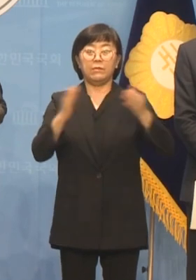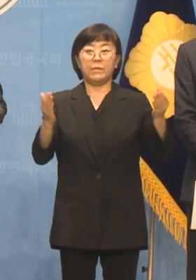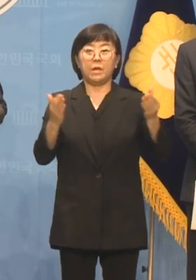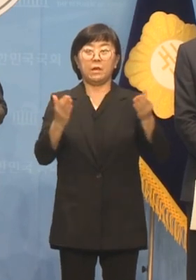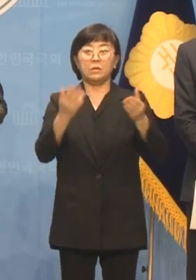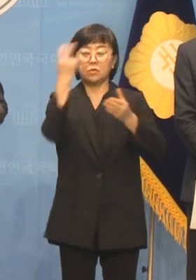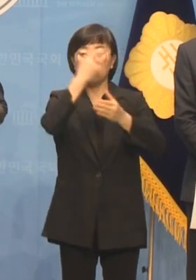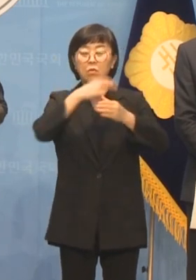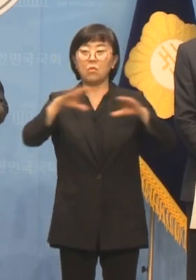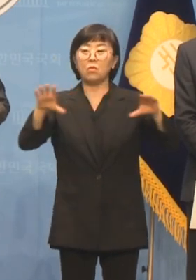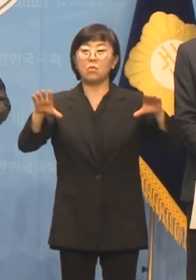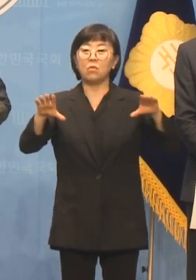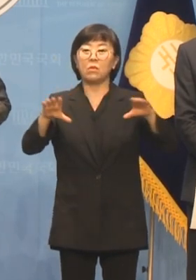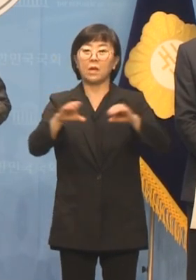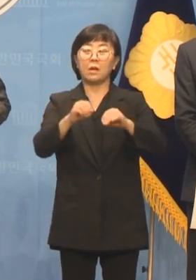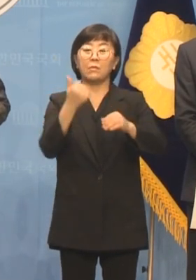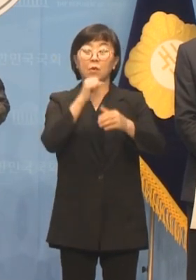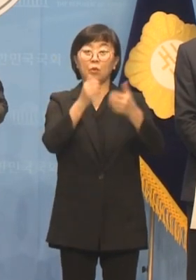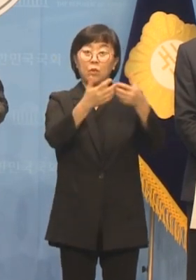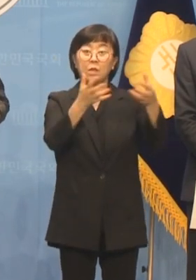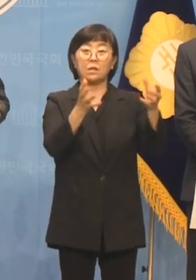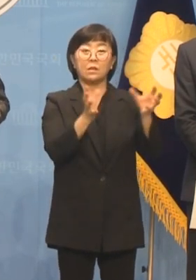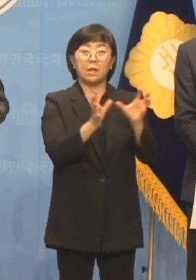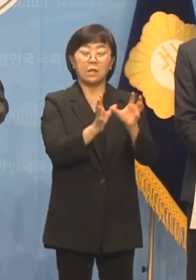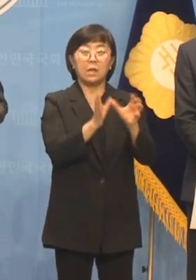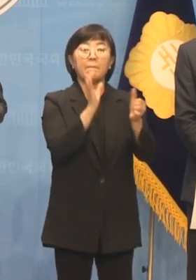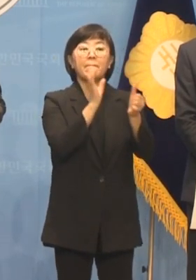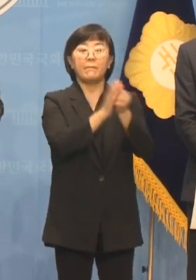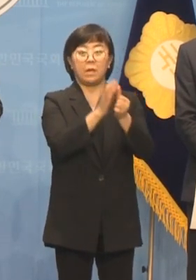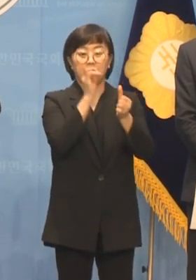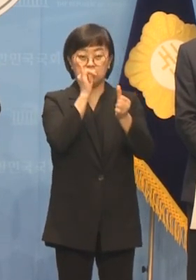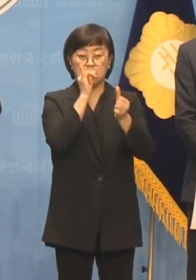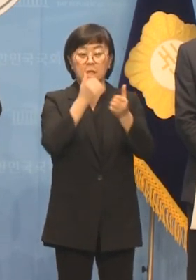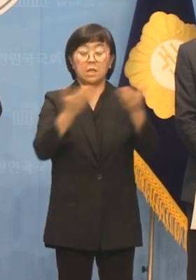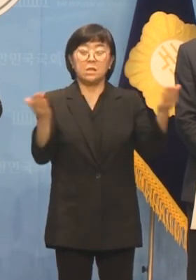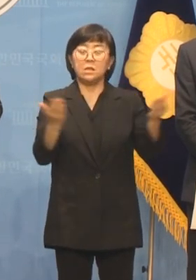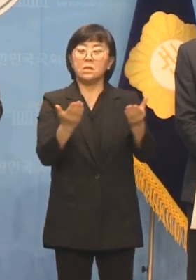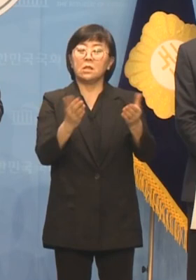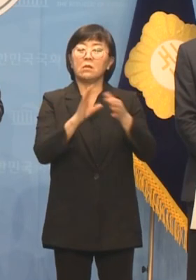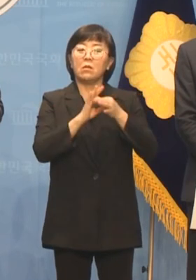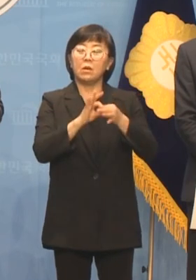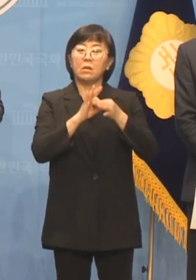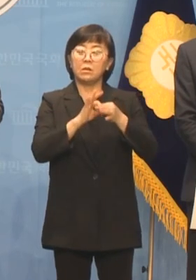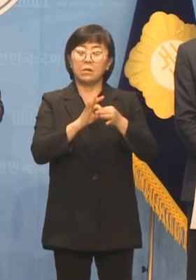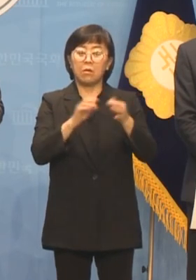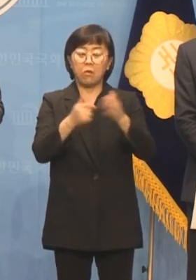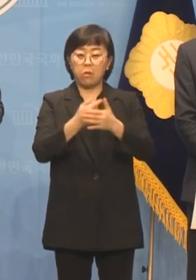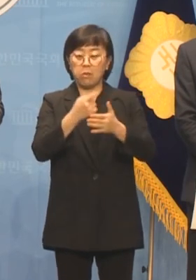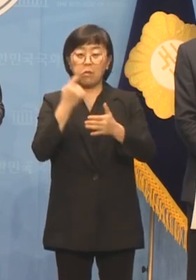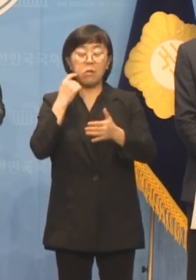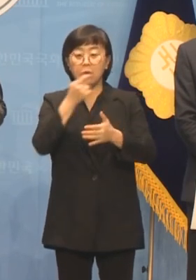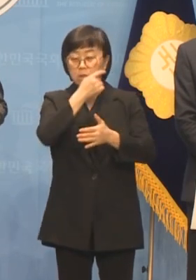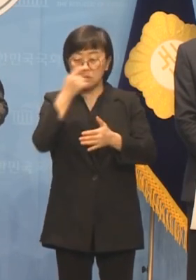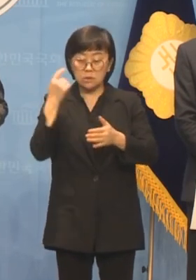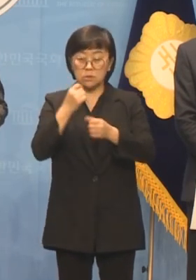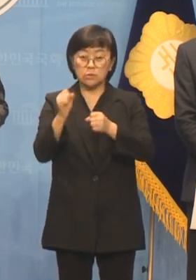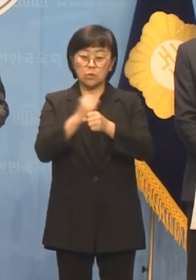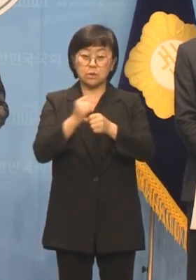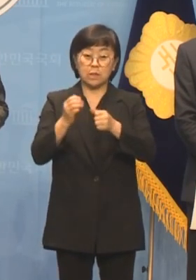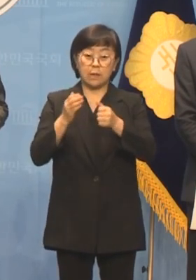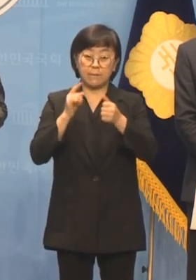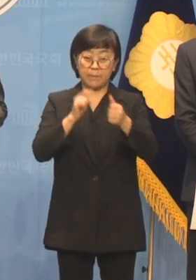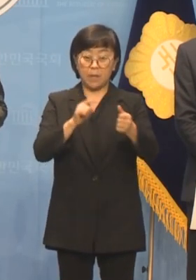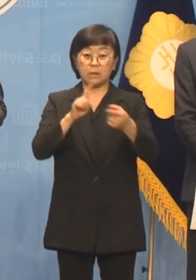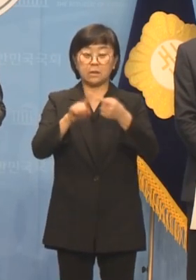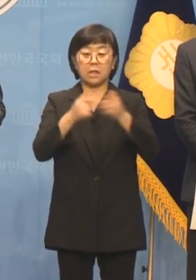총괄 변호인단의 변호인 단장을 맡고 있습니다. 이 사건 관련해서 위증 조작 사건이 발생해서 저희들이 입장을